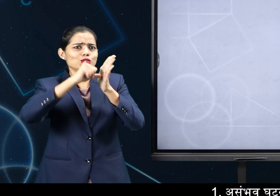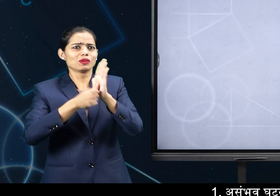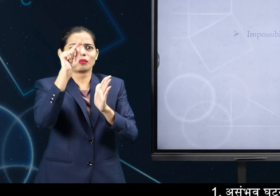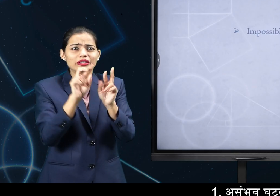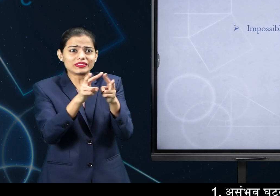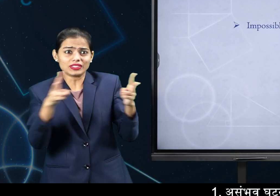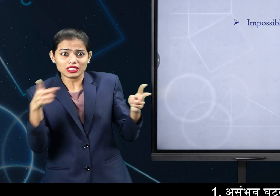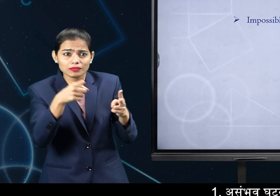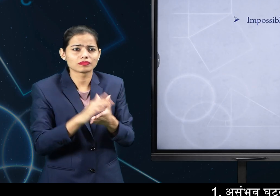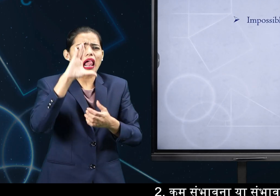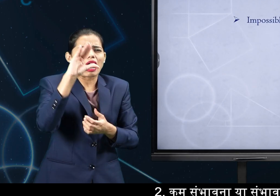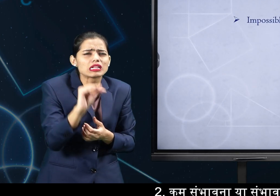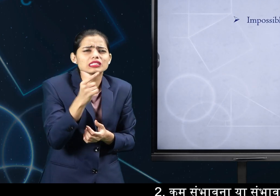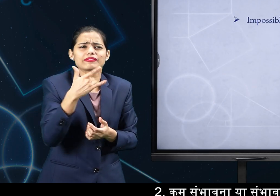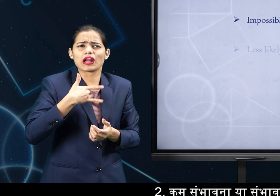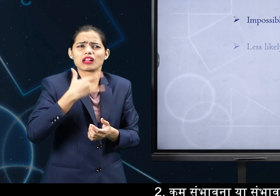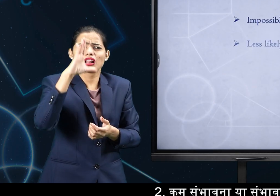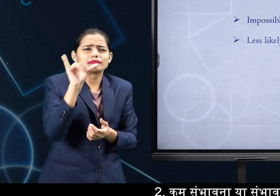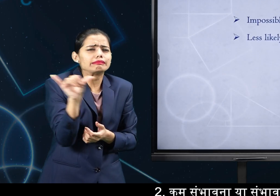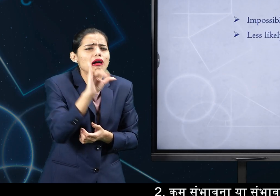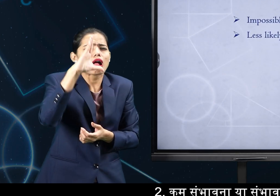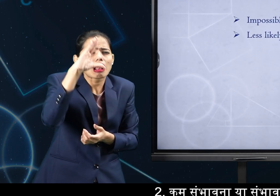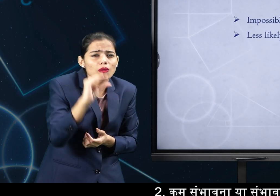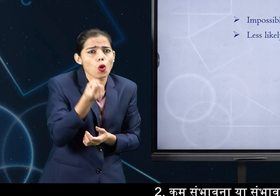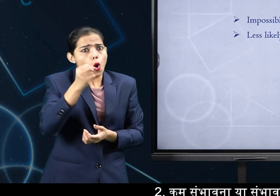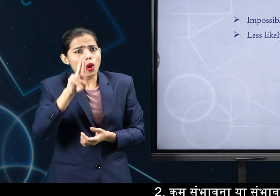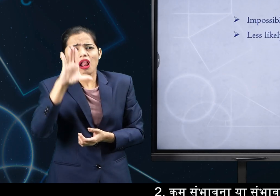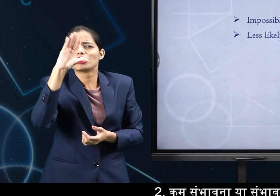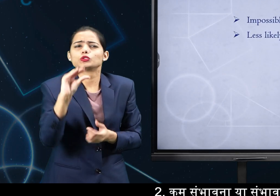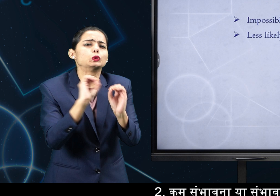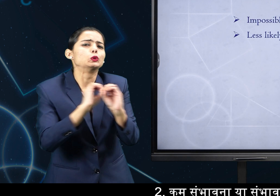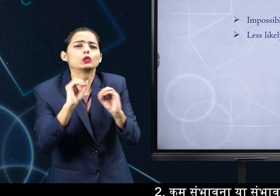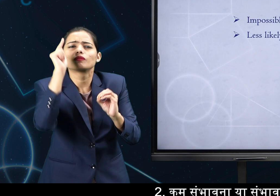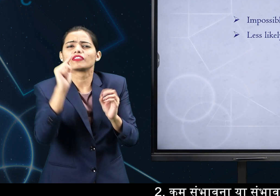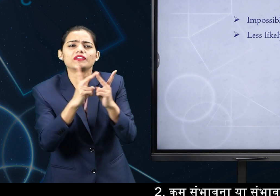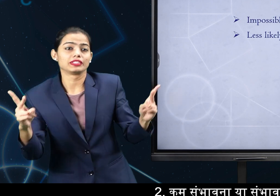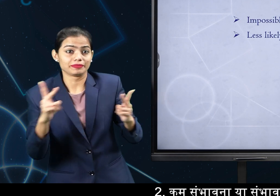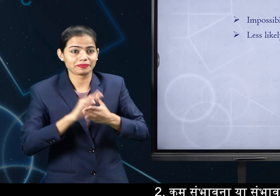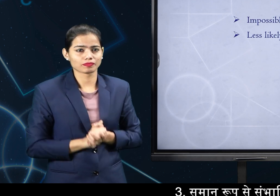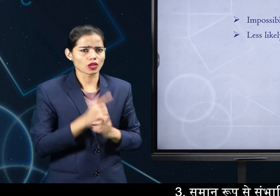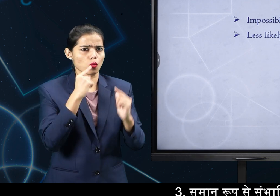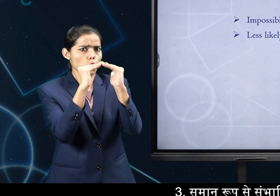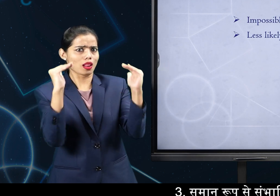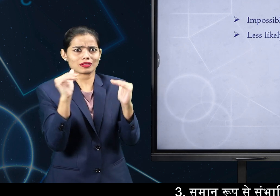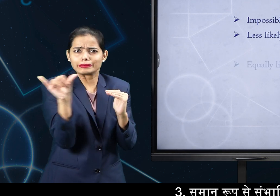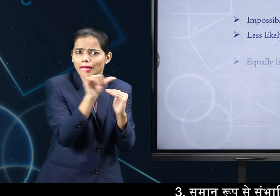असंभव घटनाएं: कम संभावना या संभावना वाली घटनाएं, समान रूप से